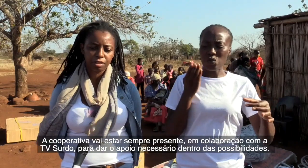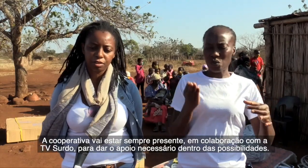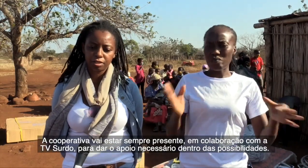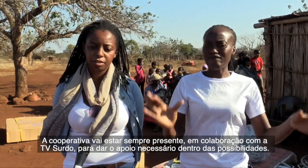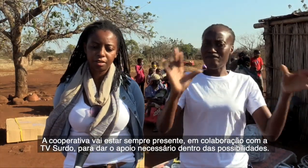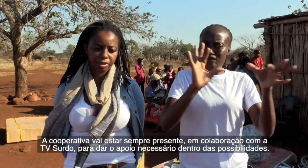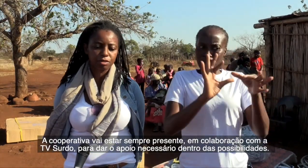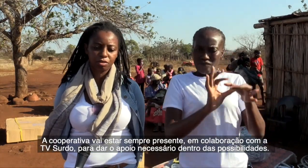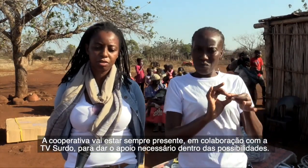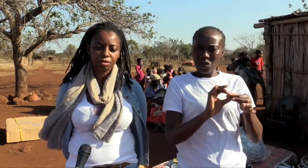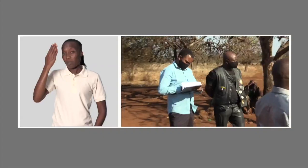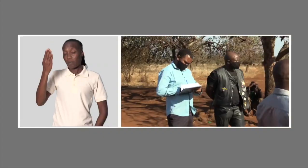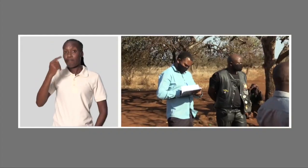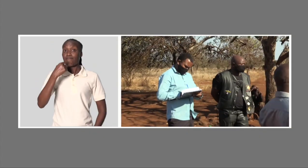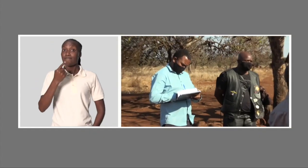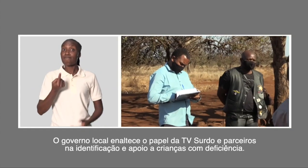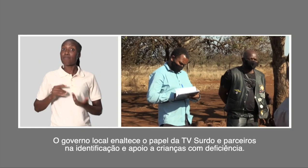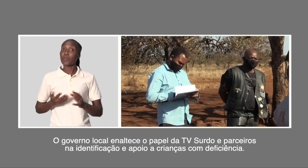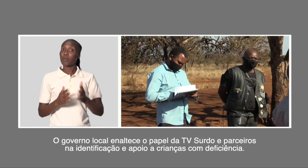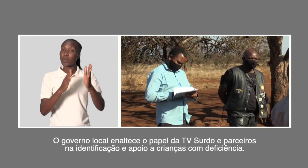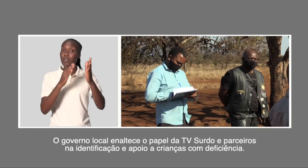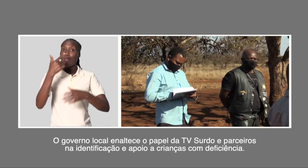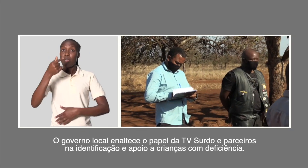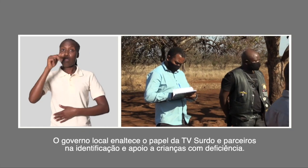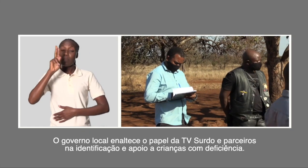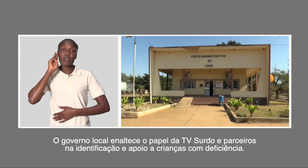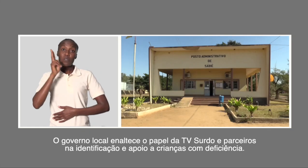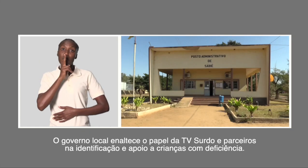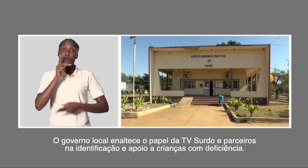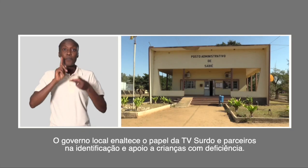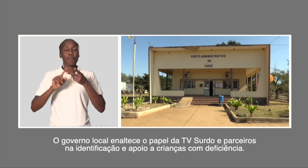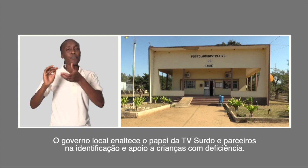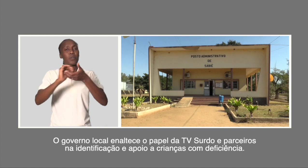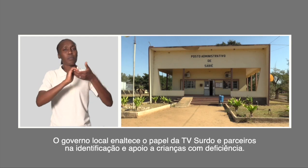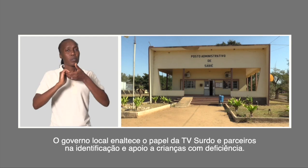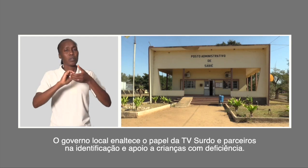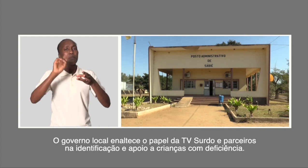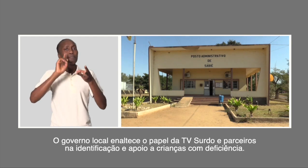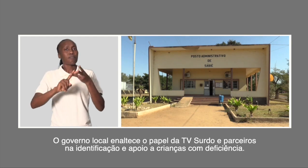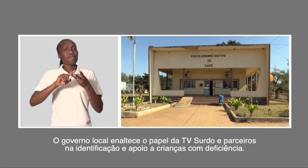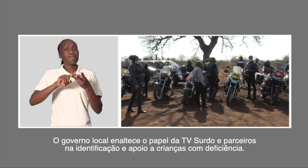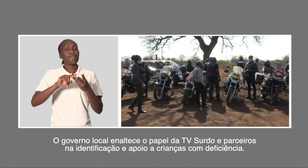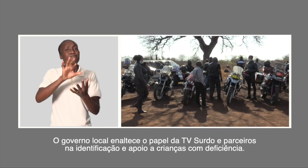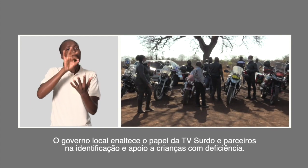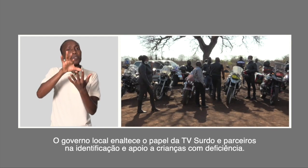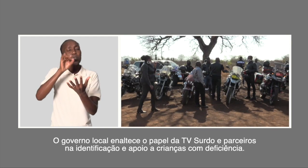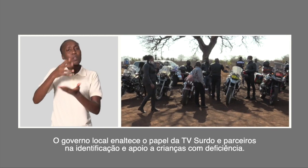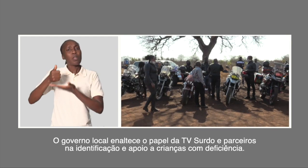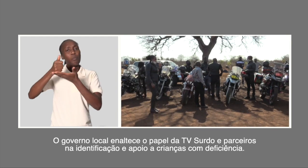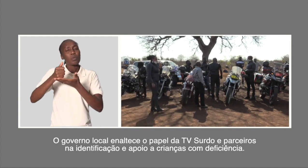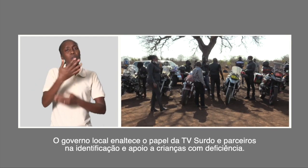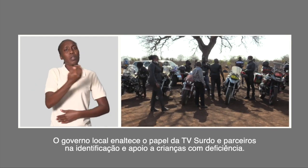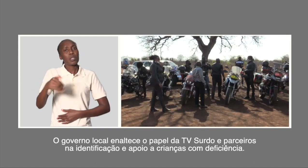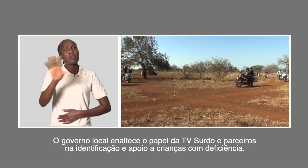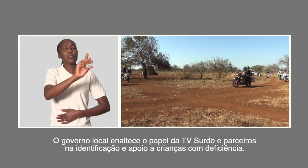necessário dentro das nossas limitações. O governo local enaltece o papel da TV Surdo e parceiros na